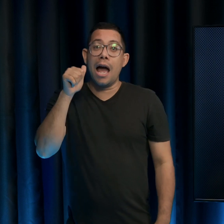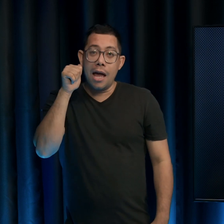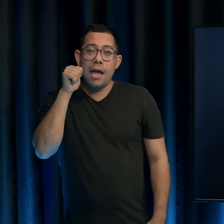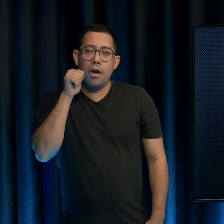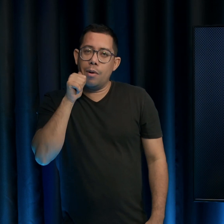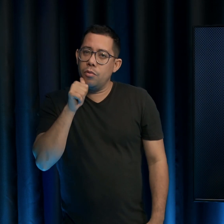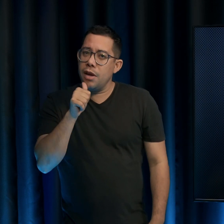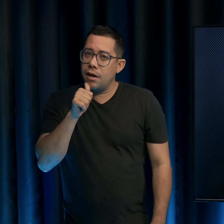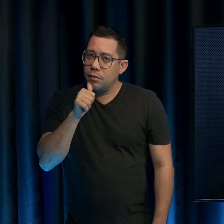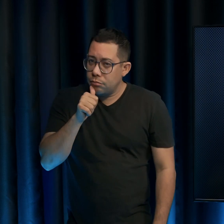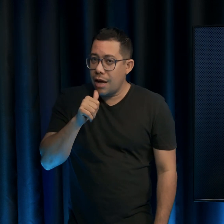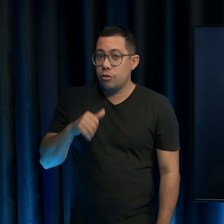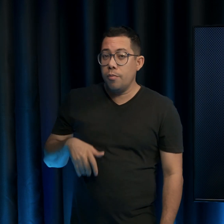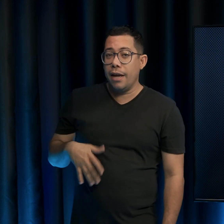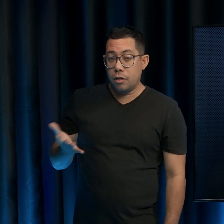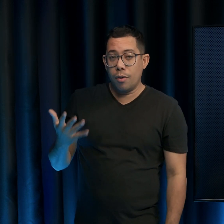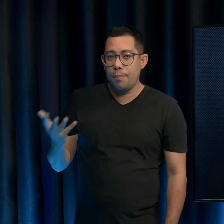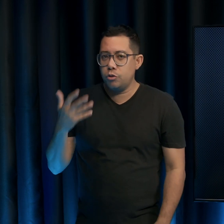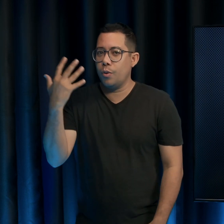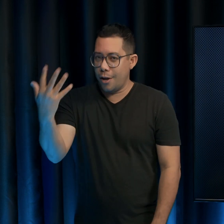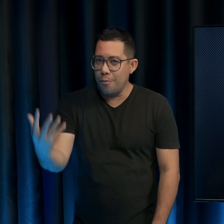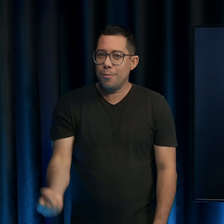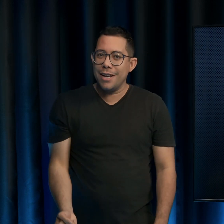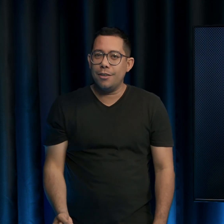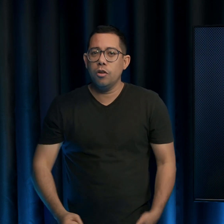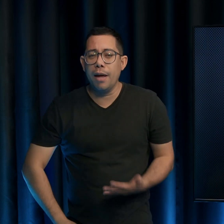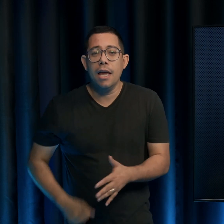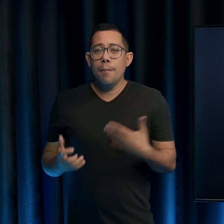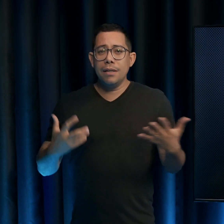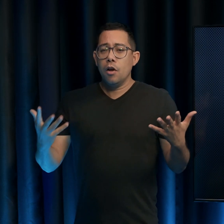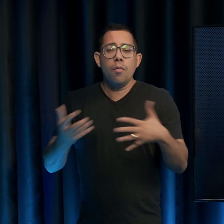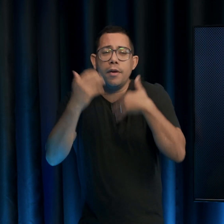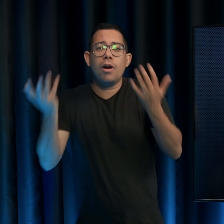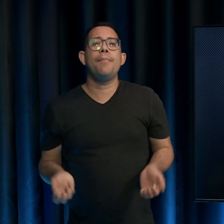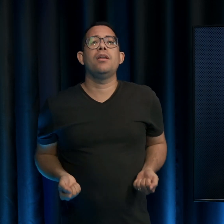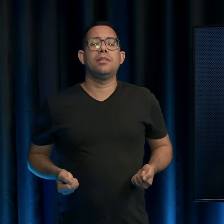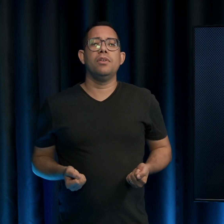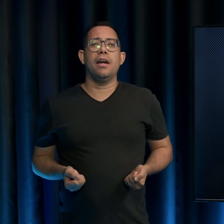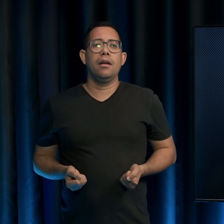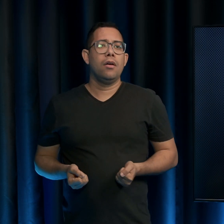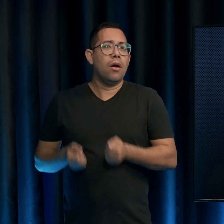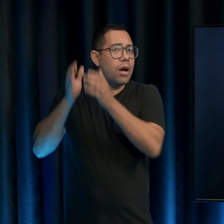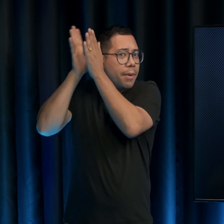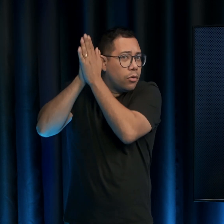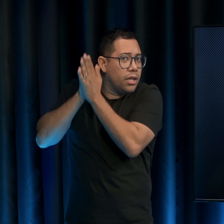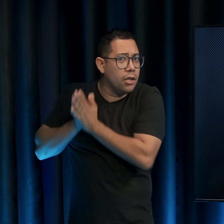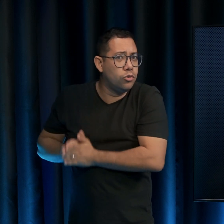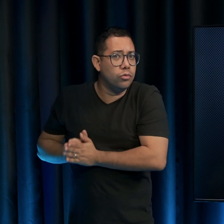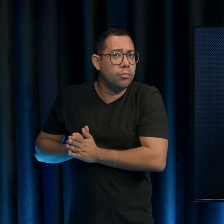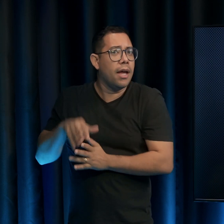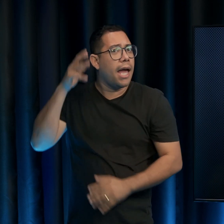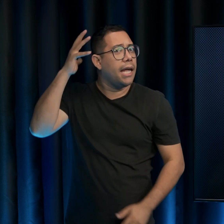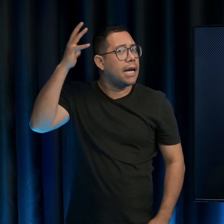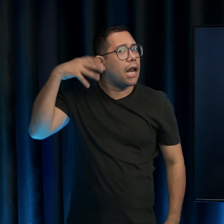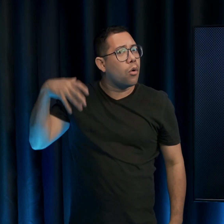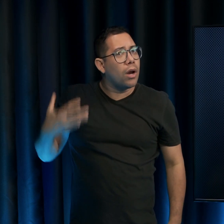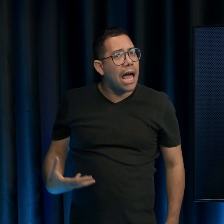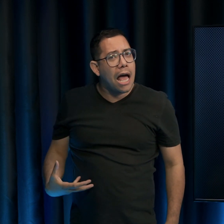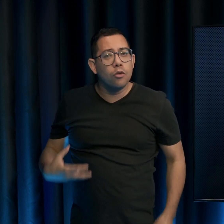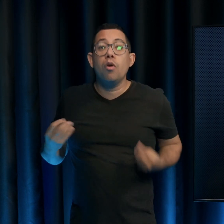é uma mulher. Ah, tudo bem, então é uma pessoa, é uma mulher, tudo bem. Mas como que é o cabelo dessa mulher? É o cabelo liso? É encaracolado? Como que